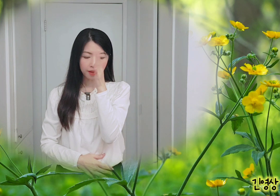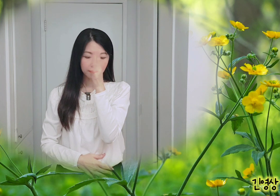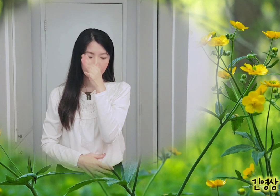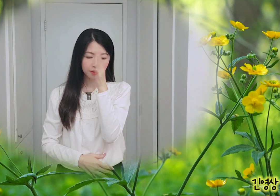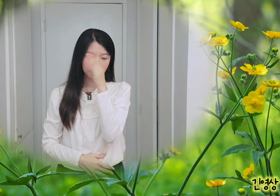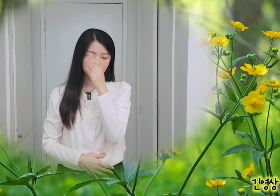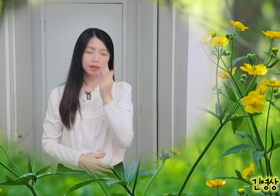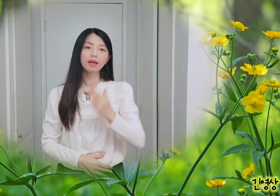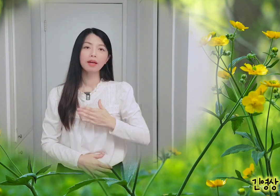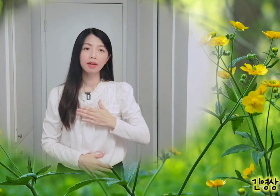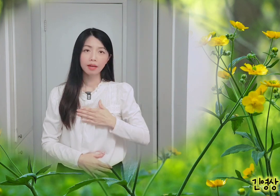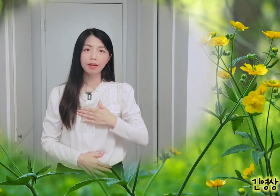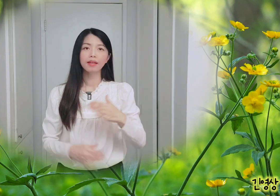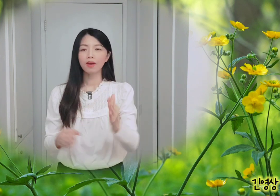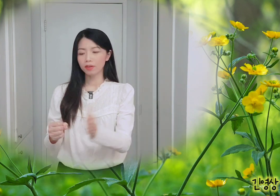미련한